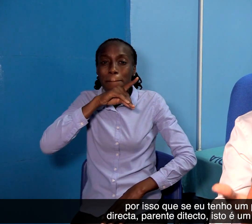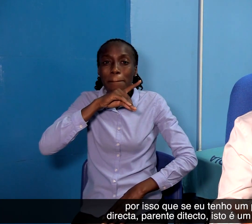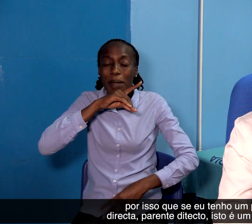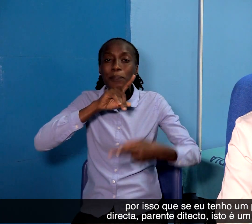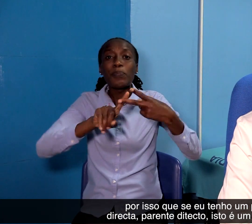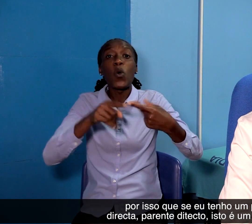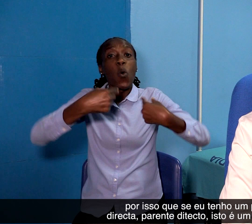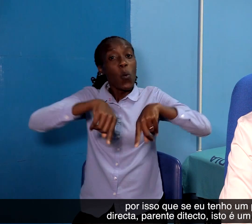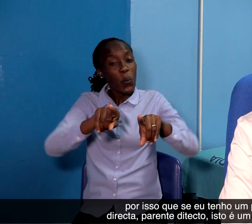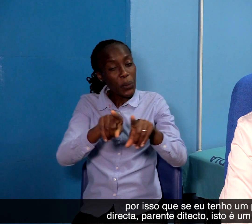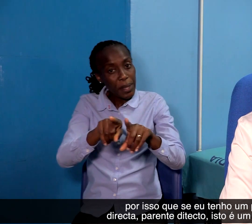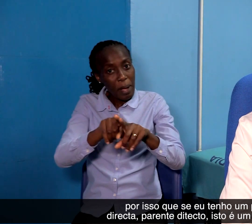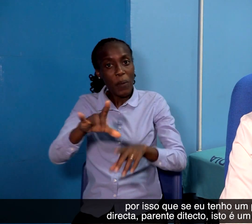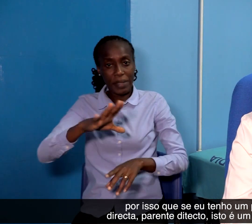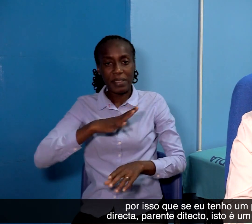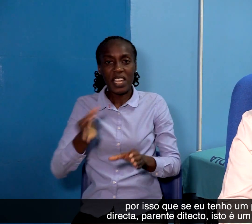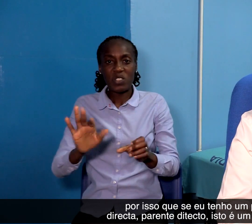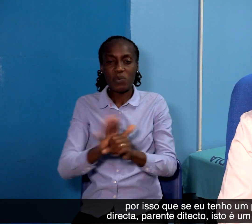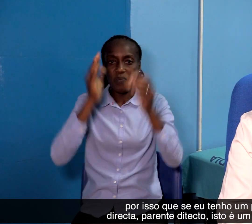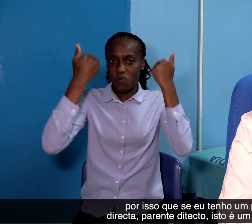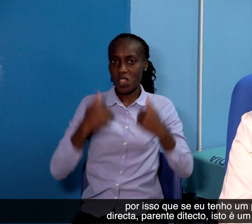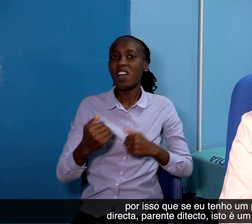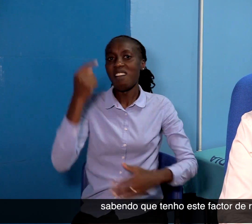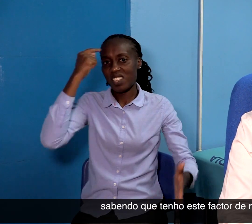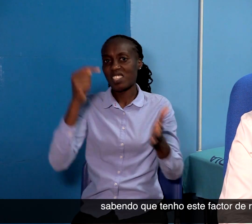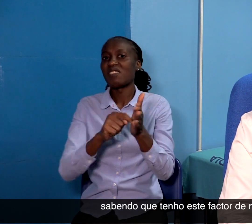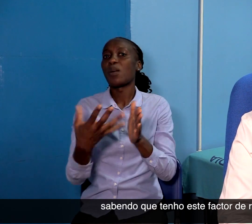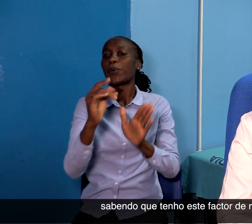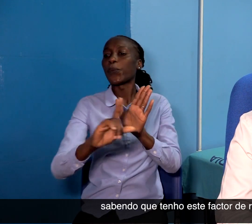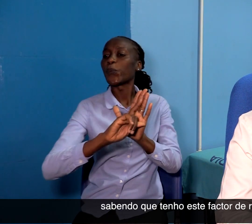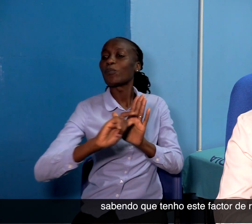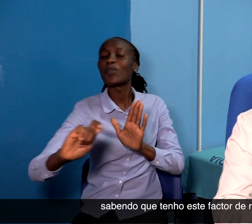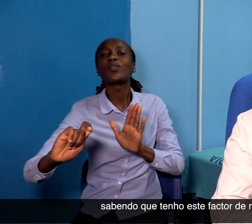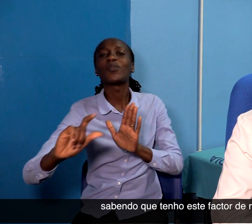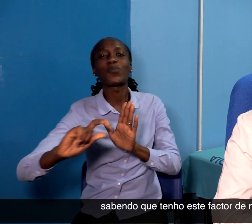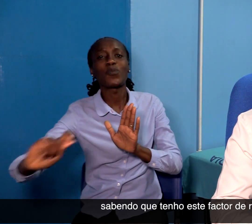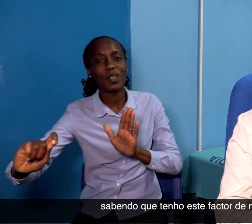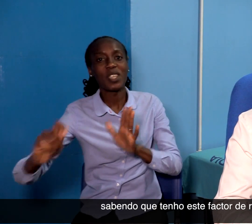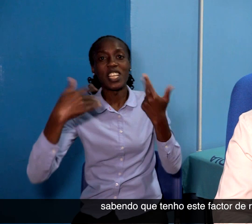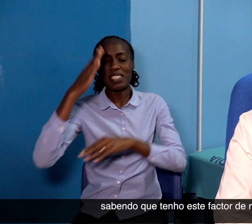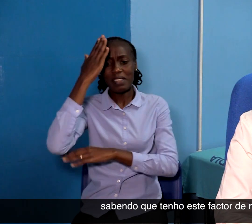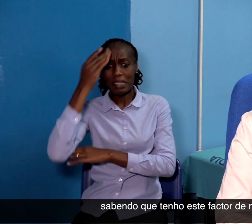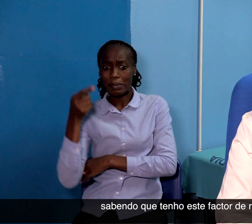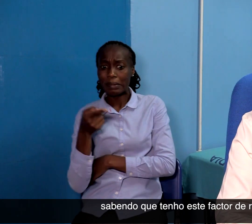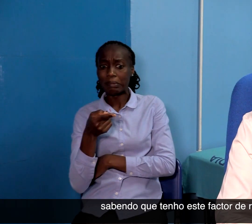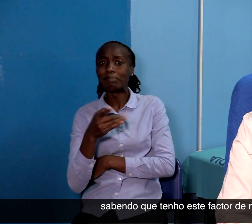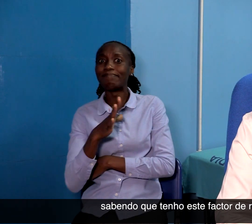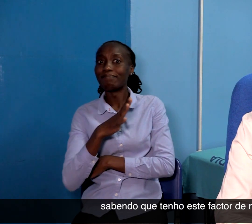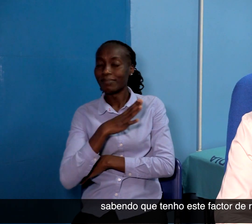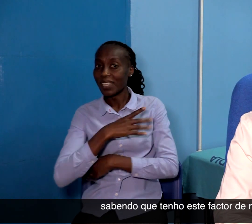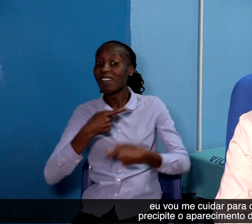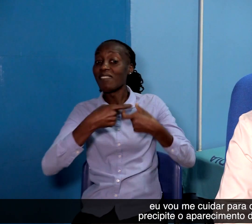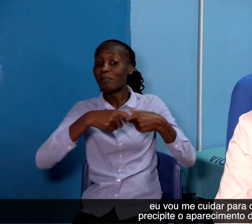ou irmãos que tenham diabetes, isto é um fator de risco. Sabendo que eu tenho este fator de risco